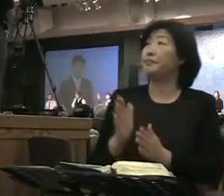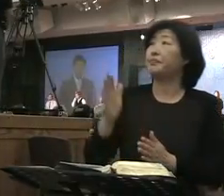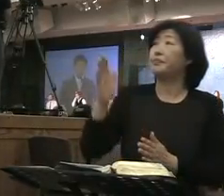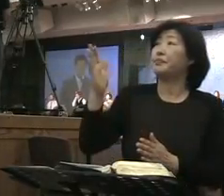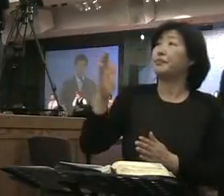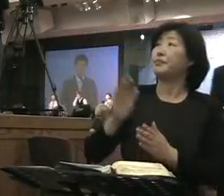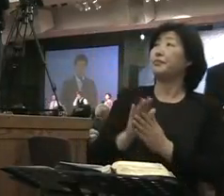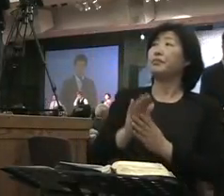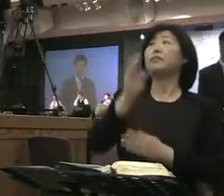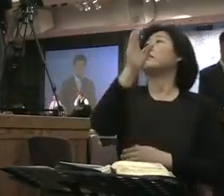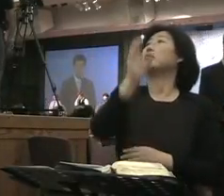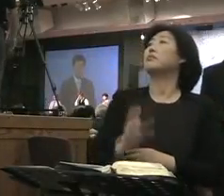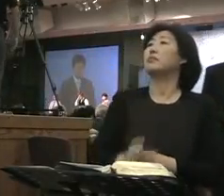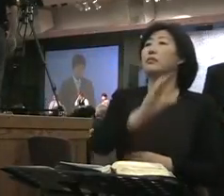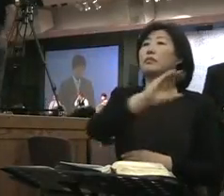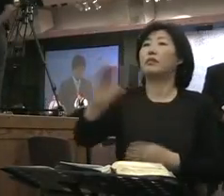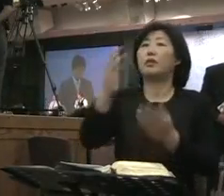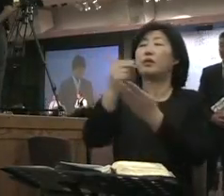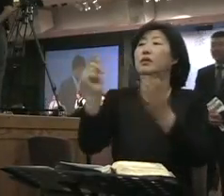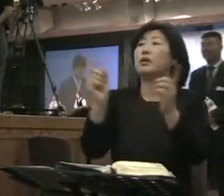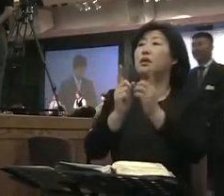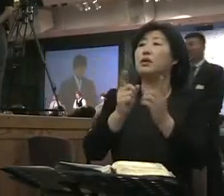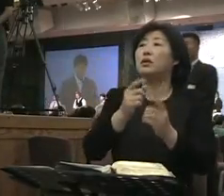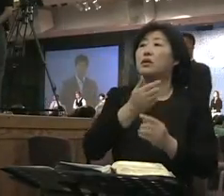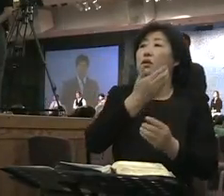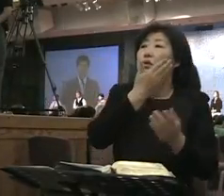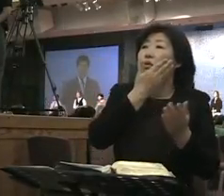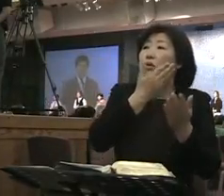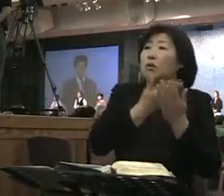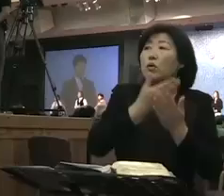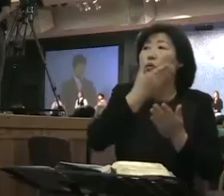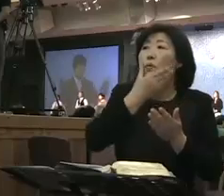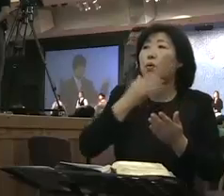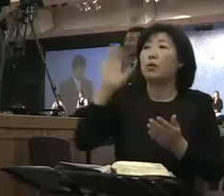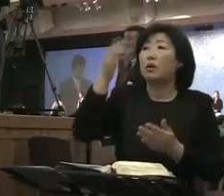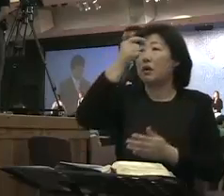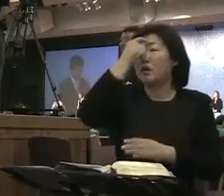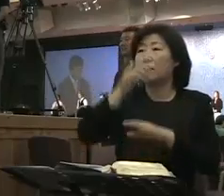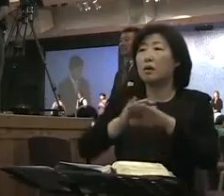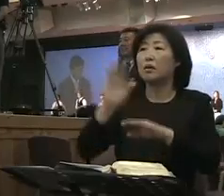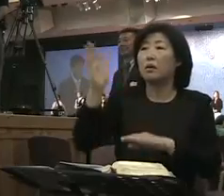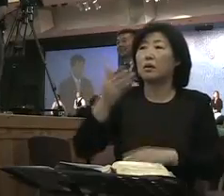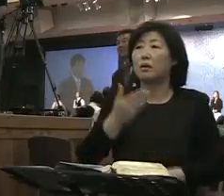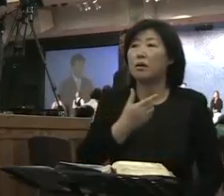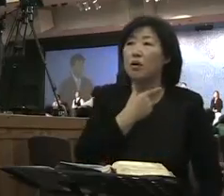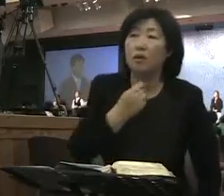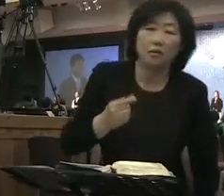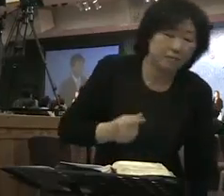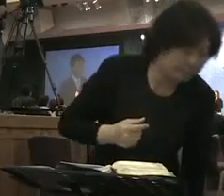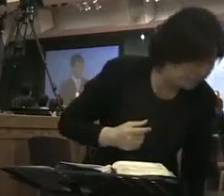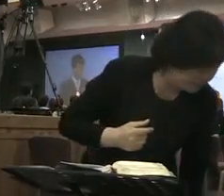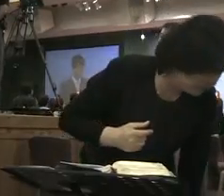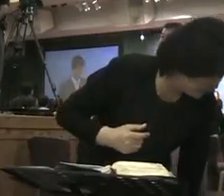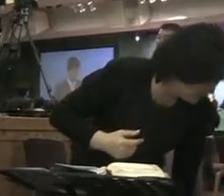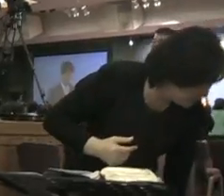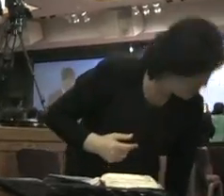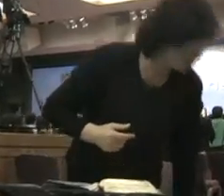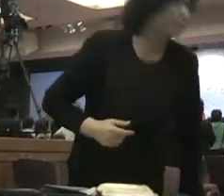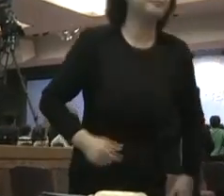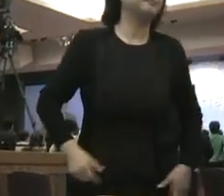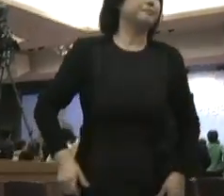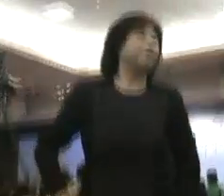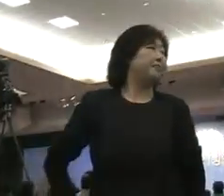할렐루야. 십자가의 주님을 만나는 귀한 복된 예배가 되기를 바랍니다. 함께 일어나셔서 지존하신 주님 이름 앞에